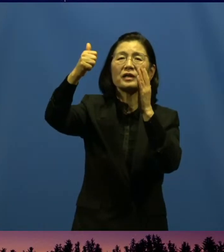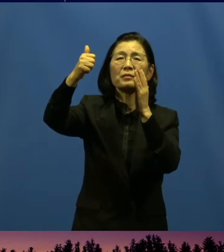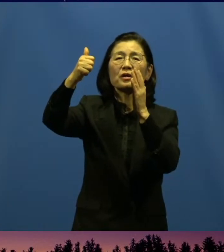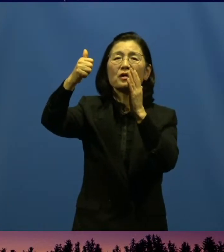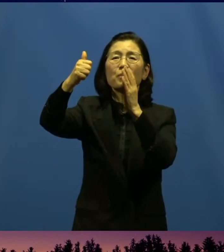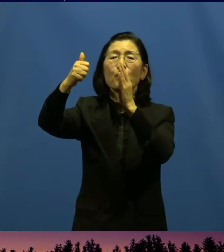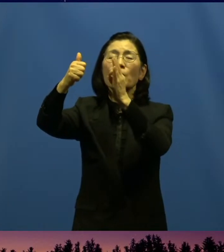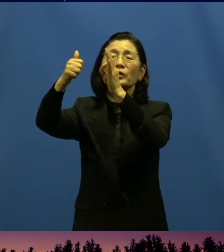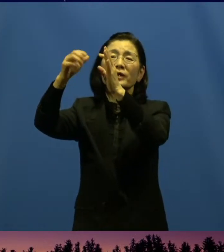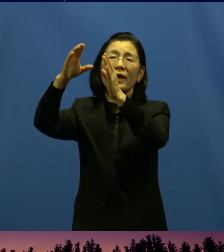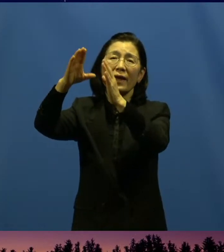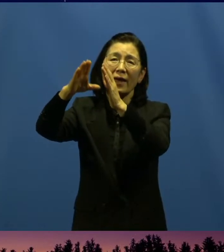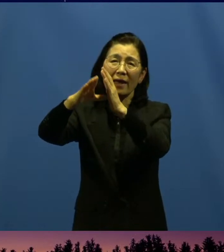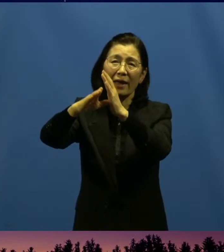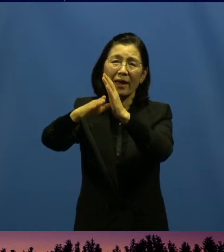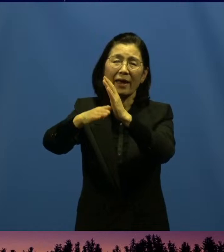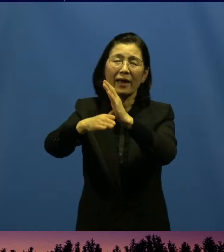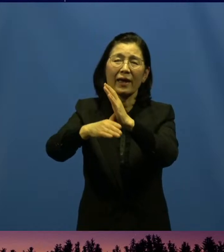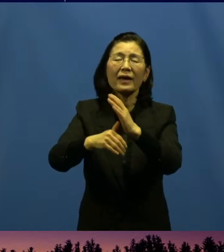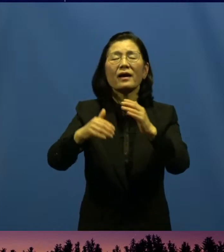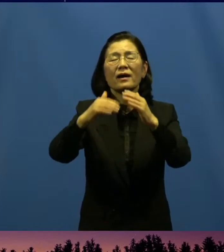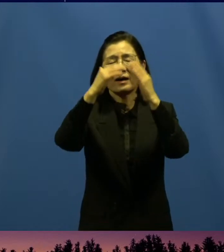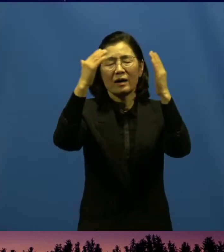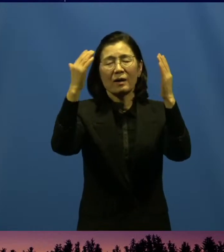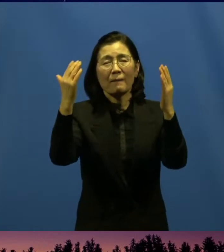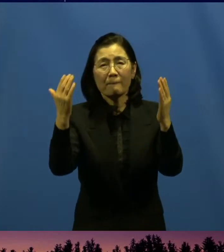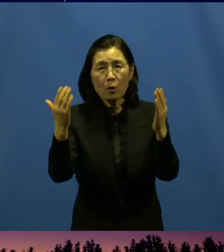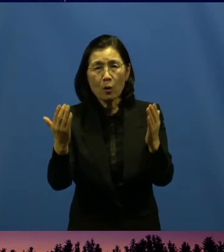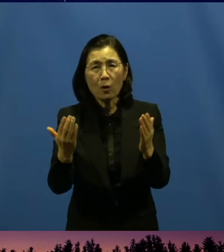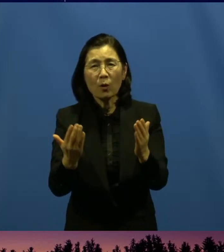주님을 볼 때